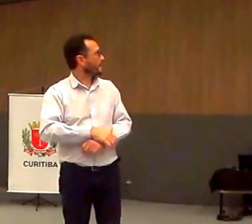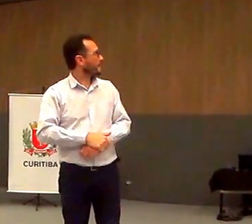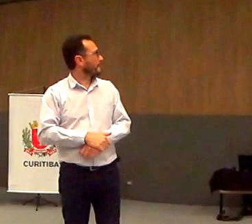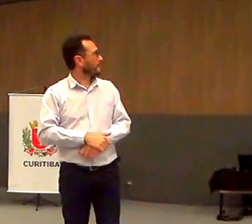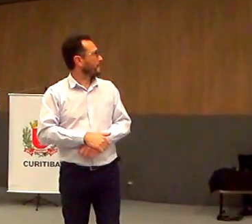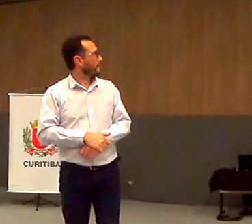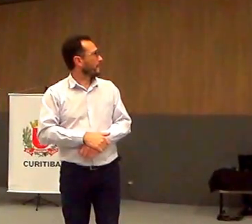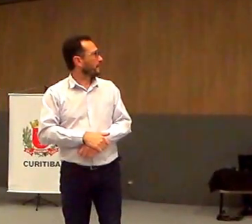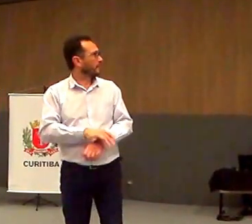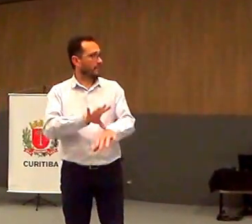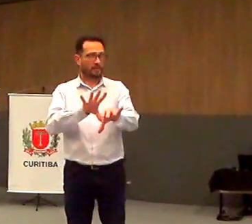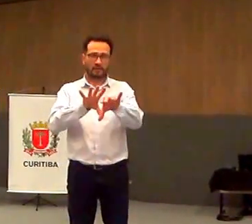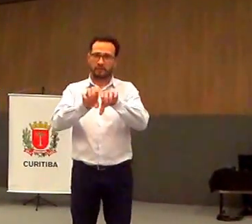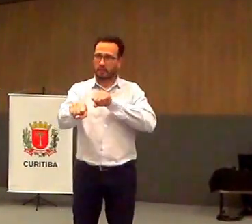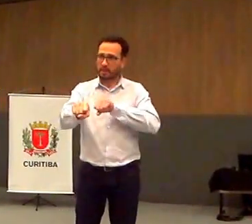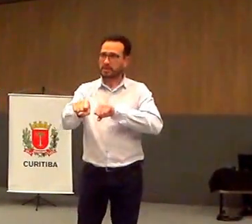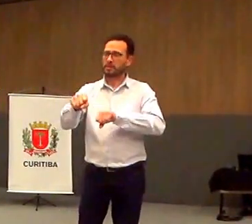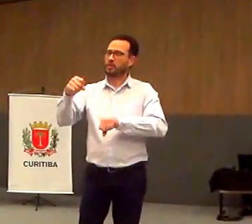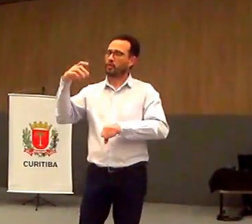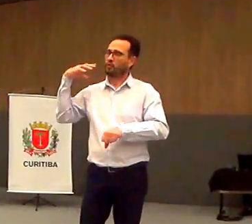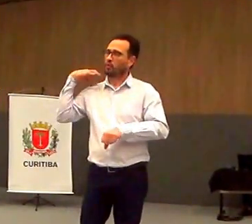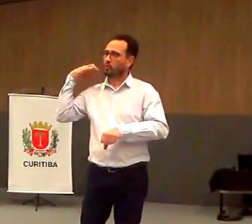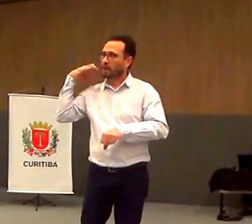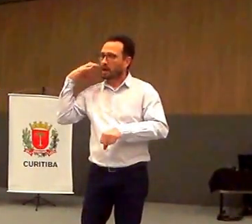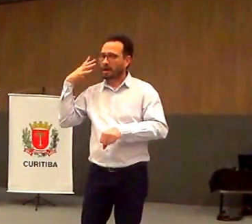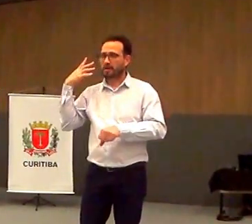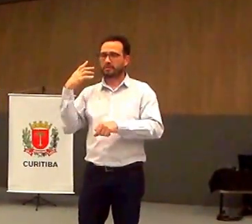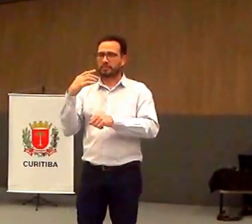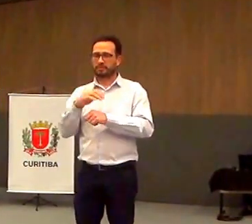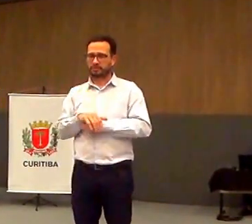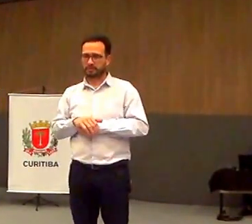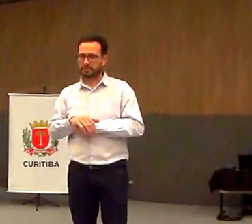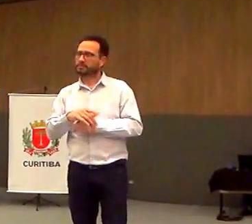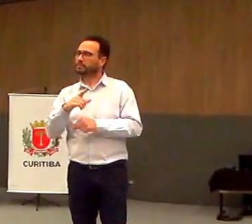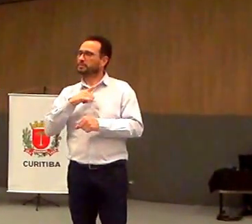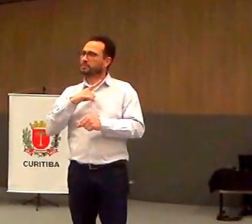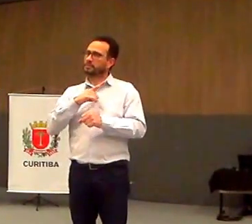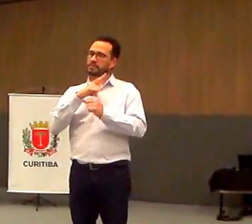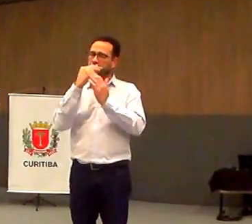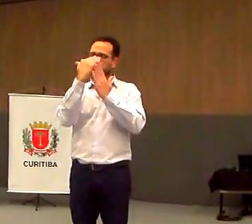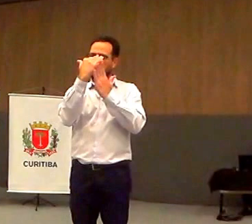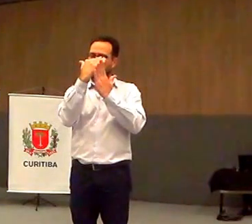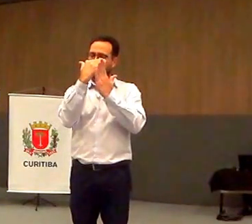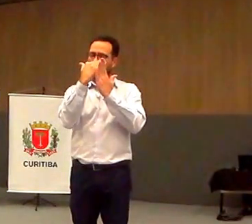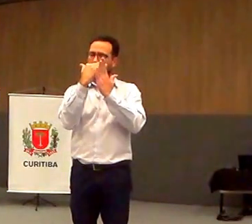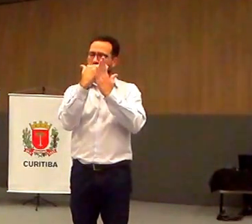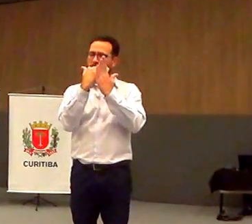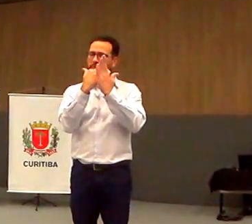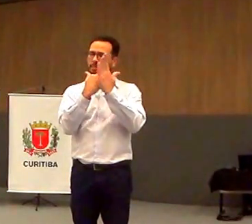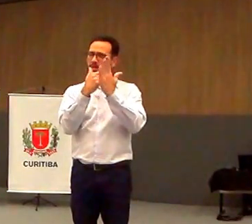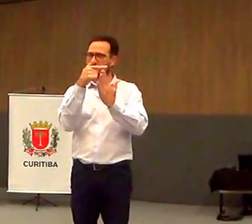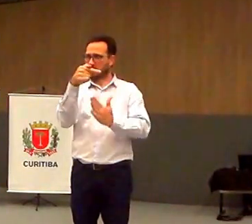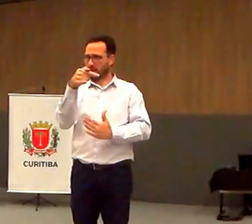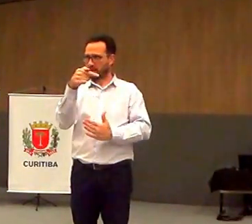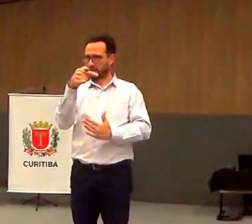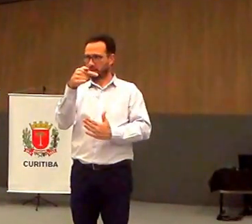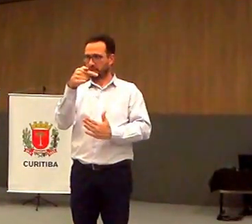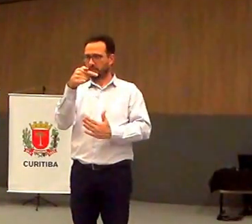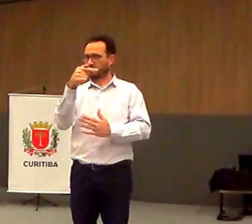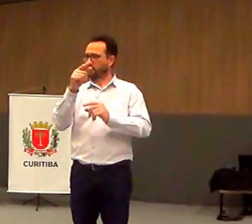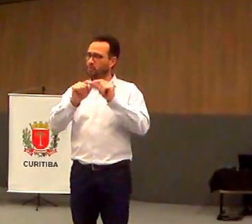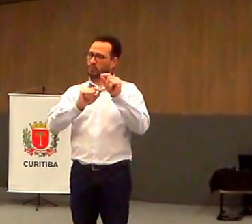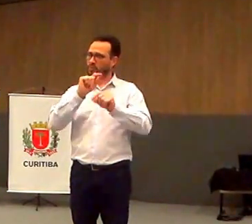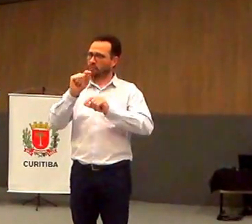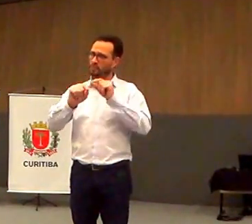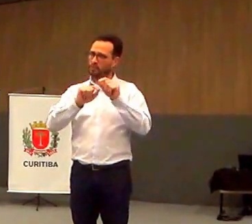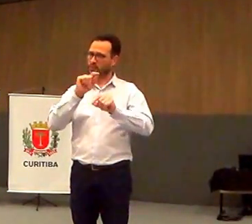Na capacitação dos voluntários, uma das sete etapas da formação oficial para esse líder, ela trabalha sobre